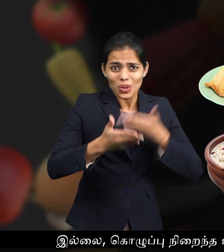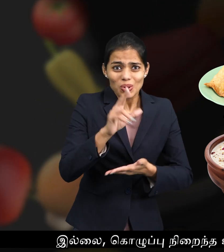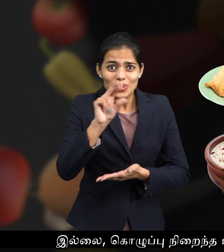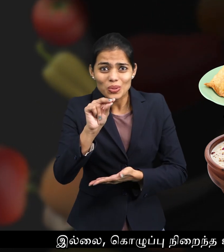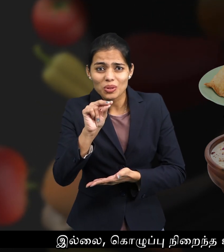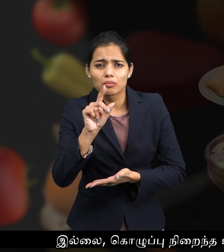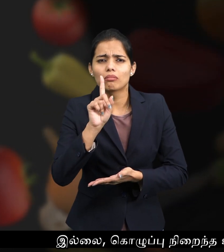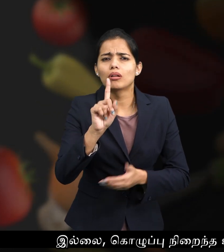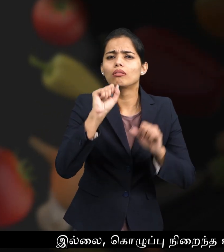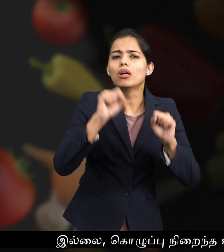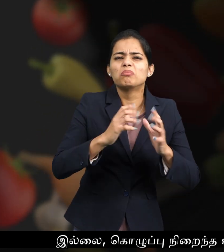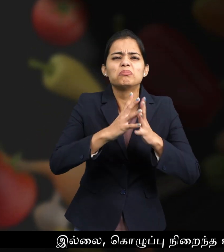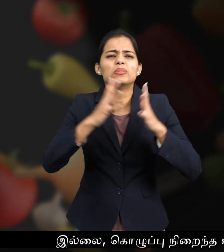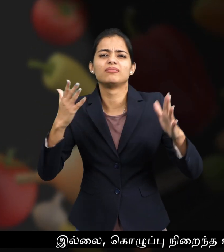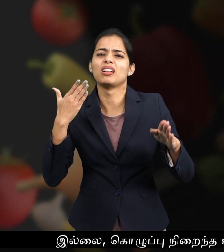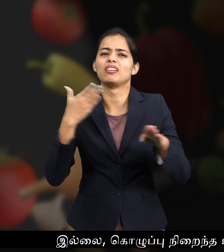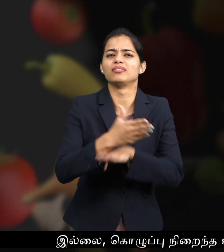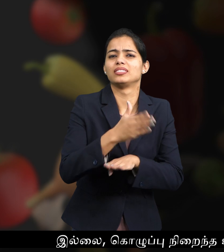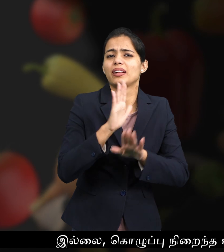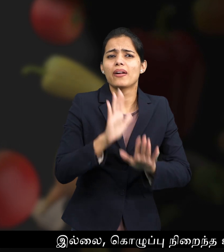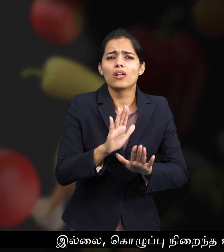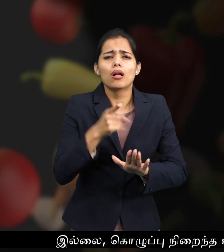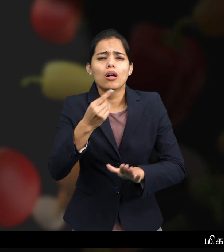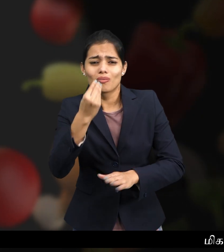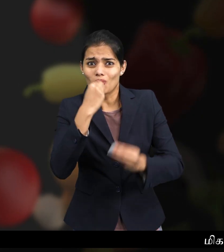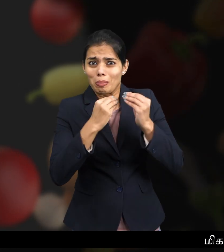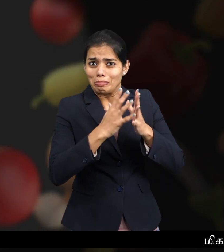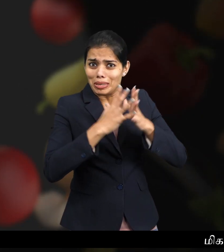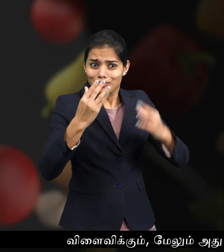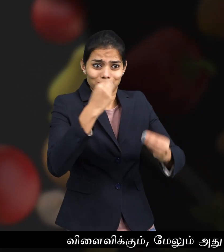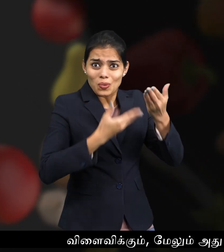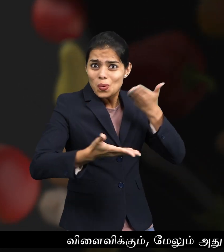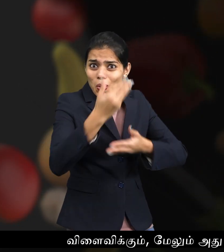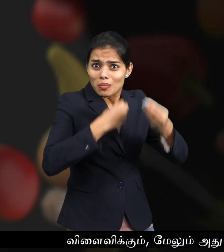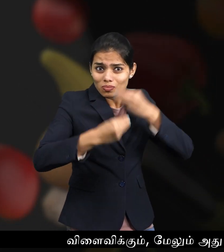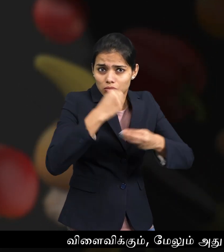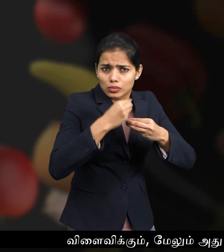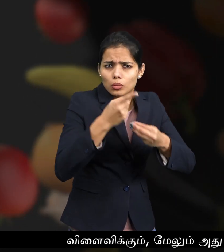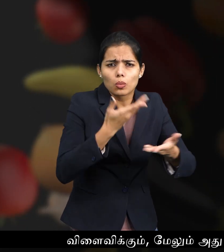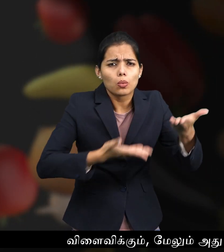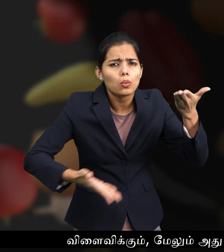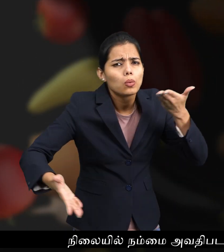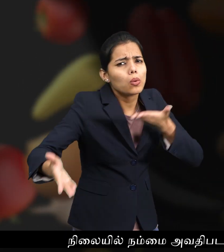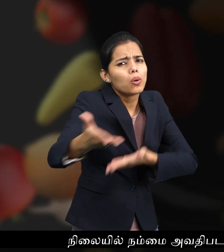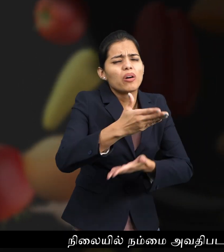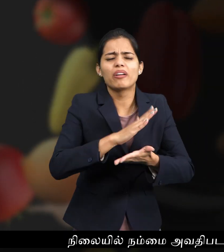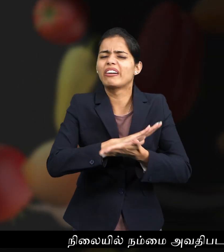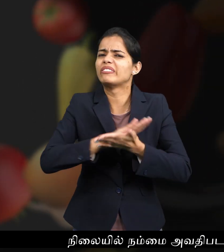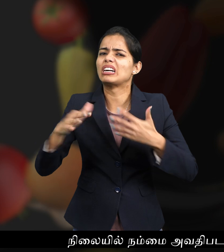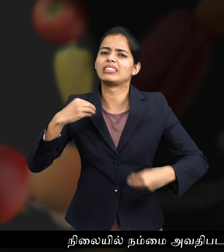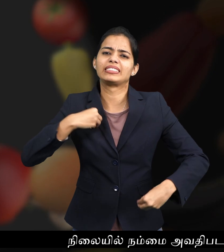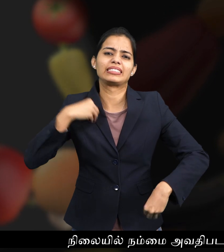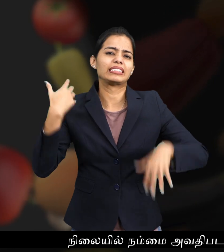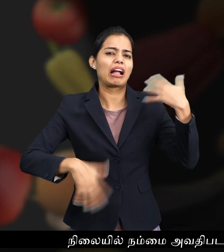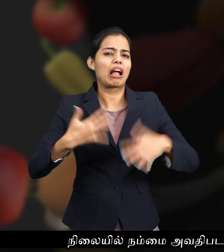இல்லை. கொழுப்பு நிறைந்த உணவுகளை அதிகமாக சாப்பிடுவது மிகவும் தீங்கு விளைவிக்கும். மேலும் அது நம் உடல்